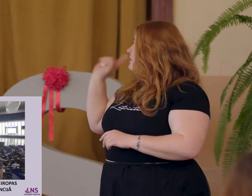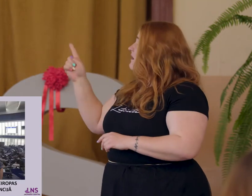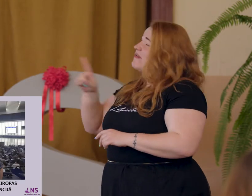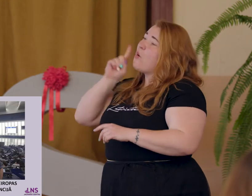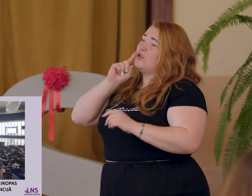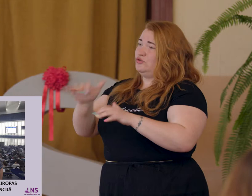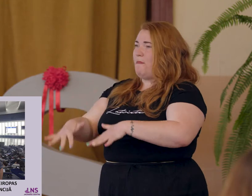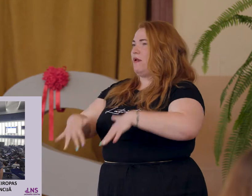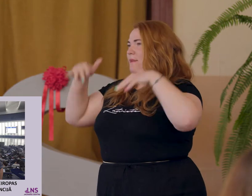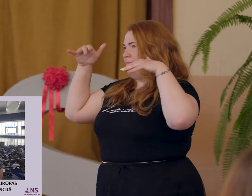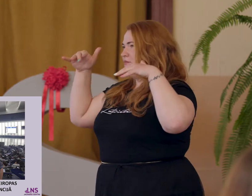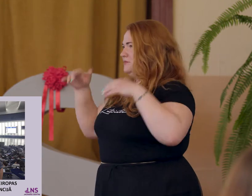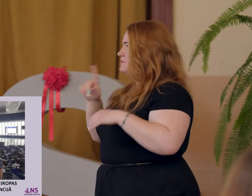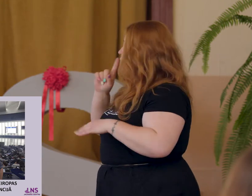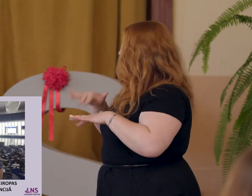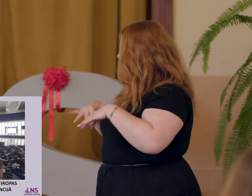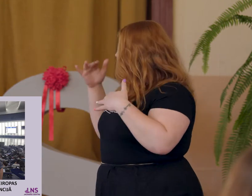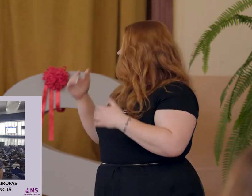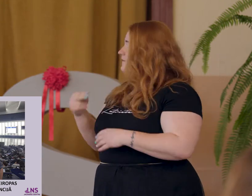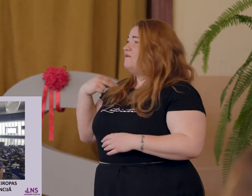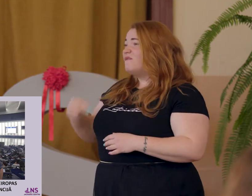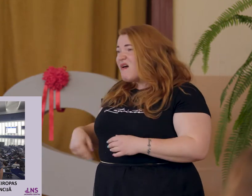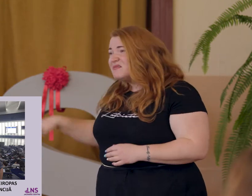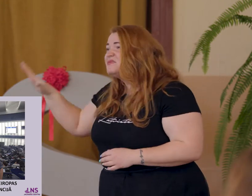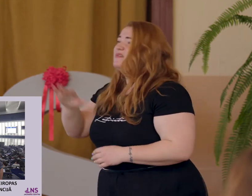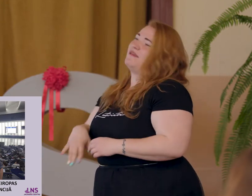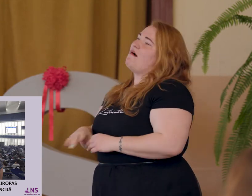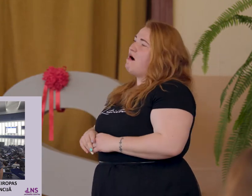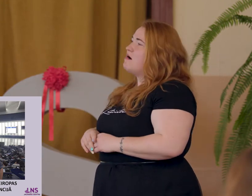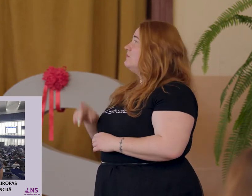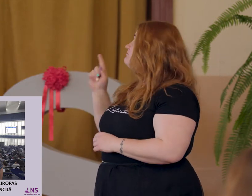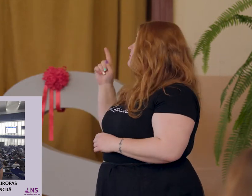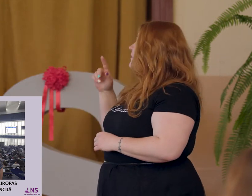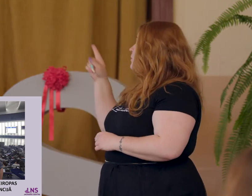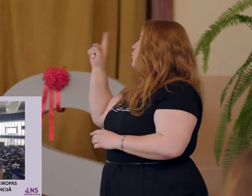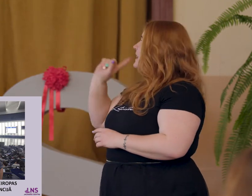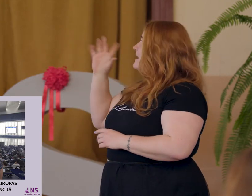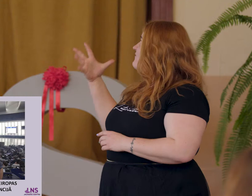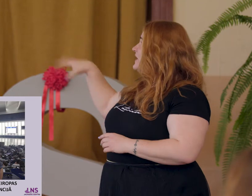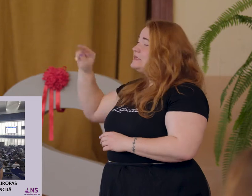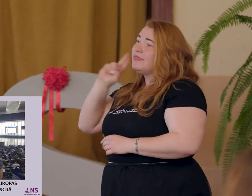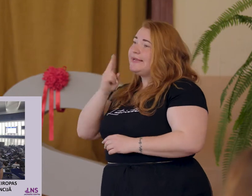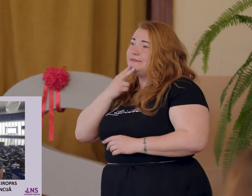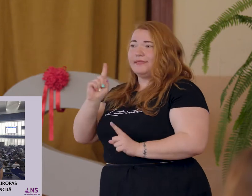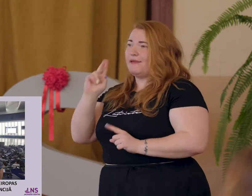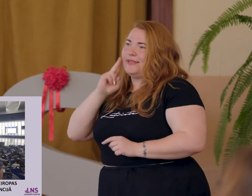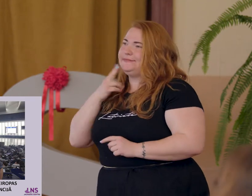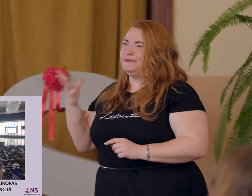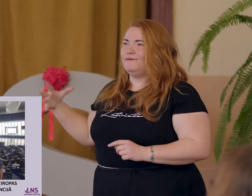Un arī esam piedalījušies Eiropas parlamentā, tas bija Strasbūrā, Francijā. Un